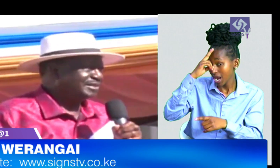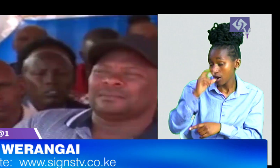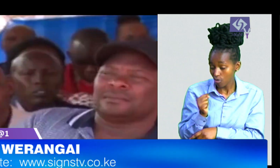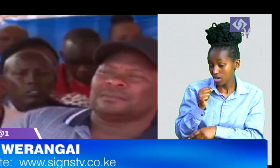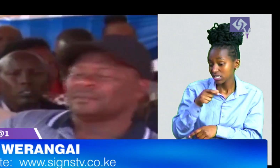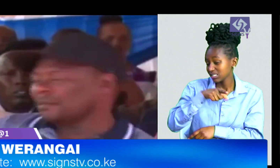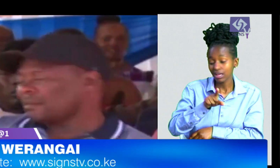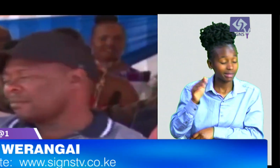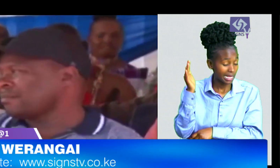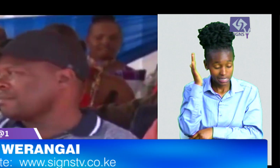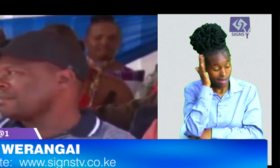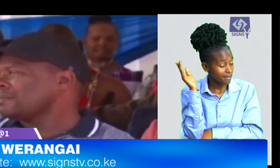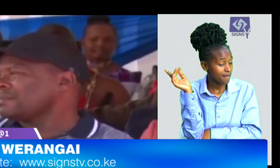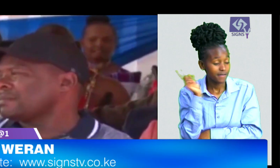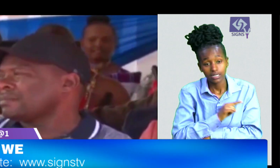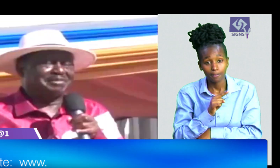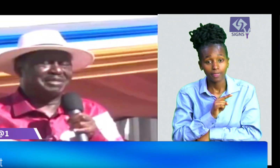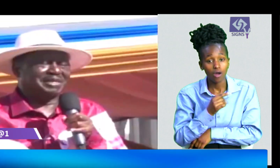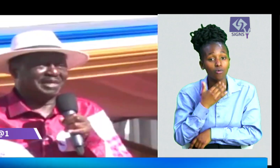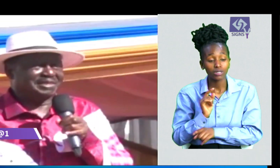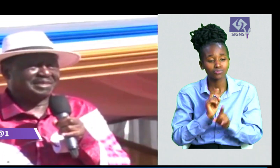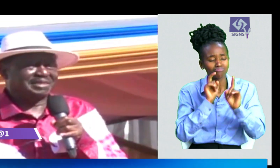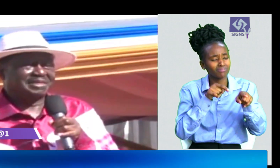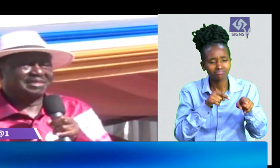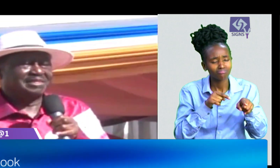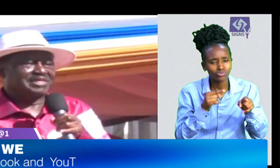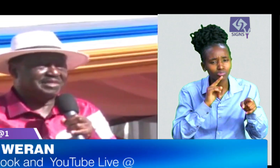ya naongea na juu yangu kama mimi ni mirika yake. Shenzi sana.